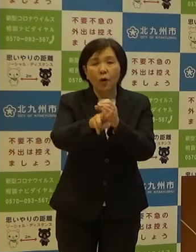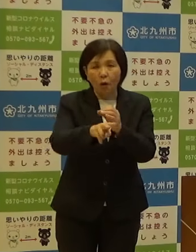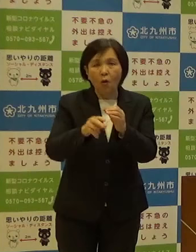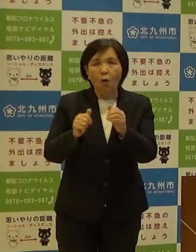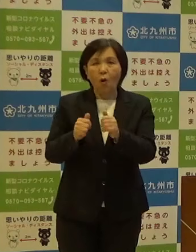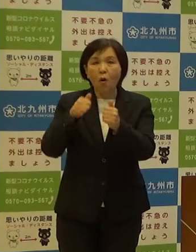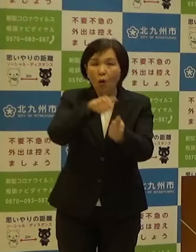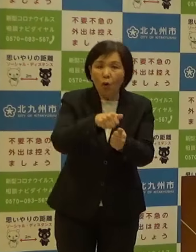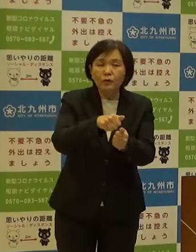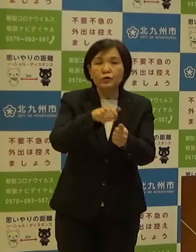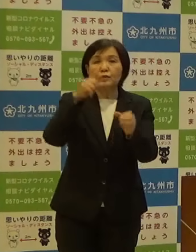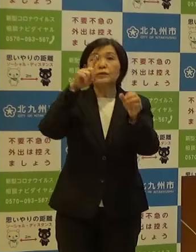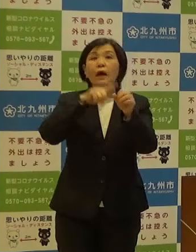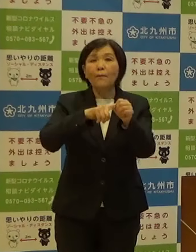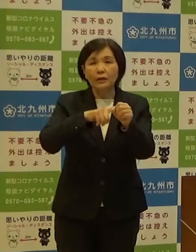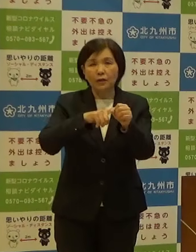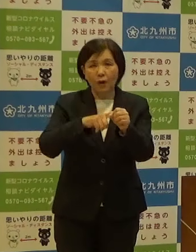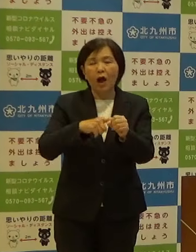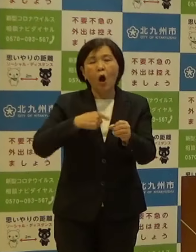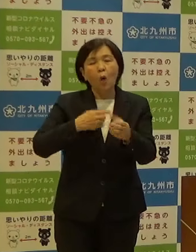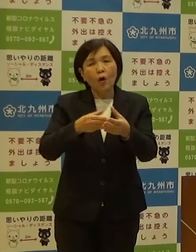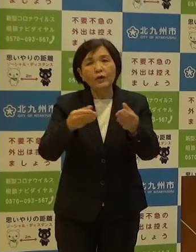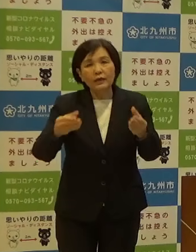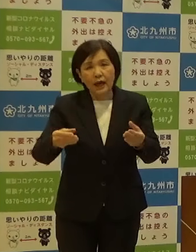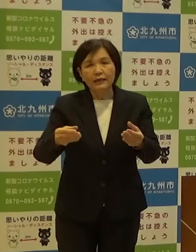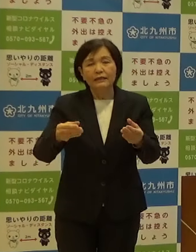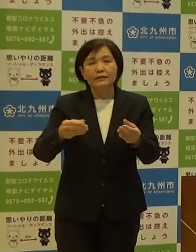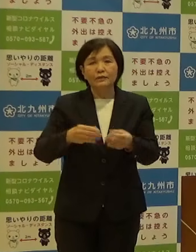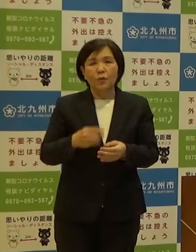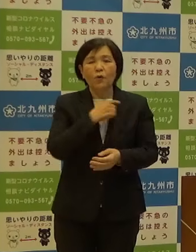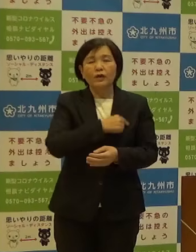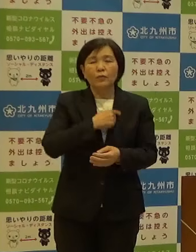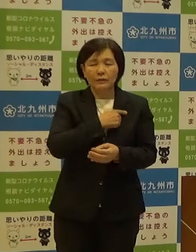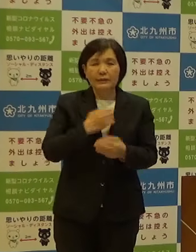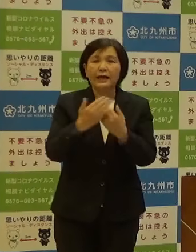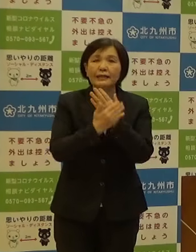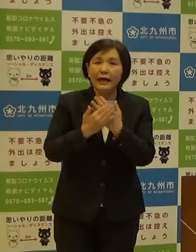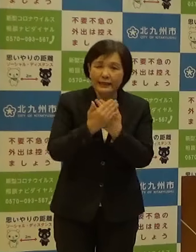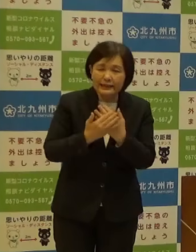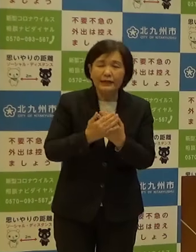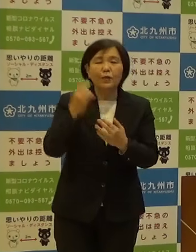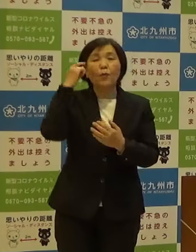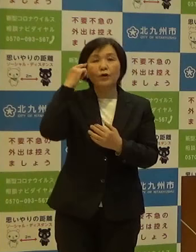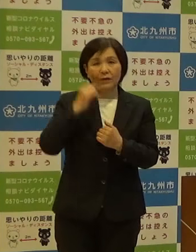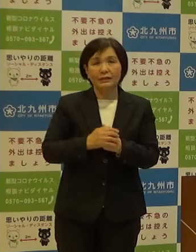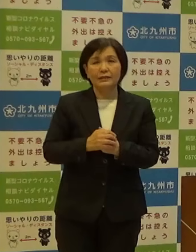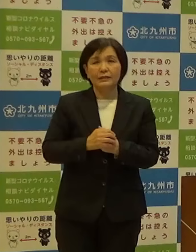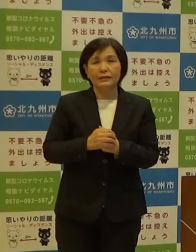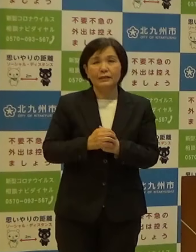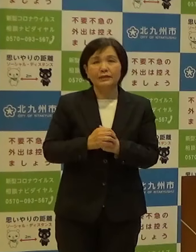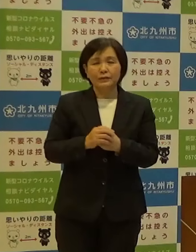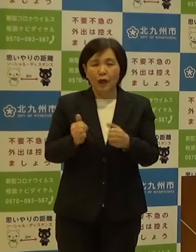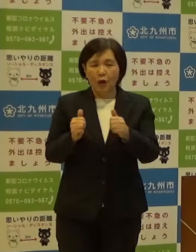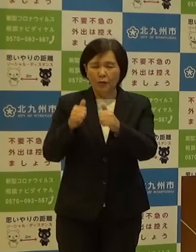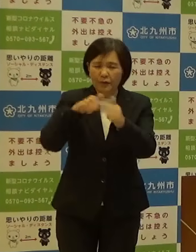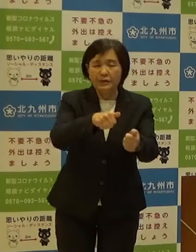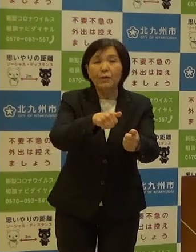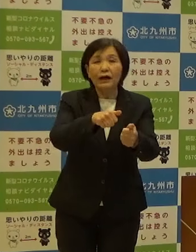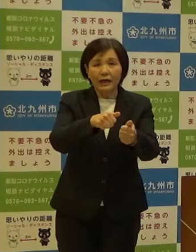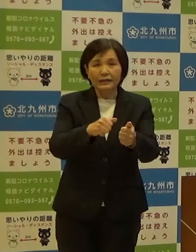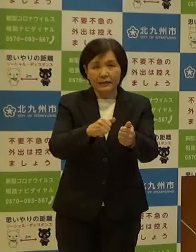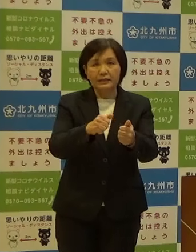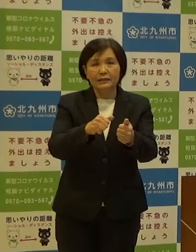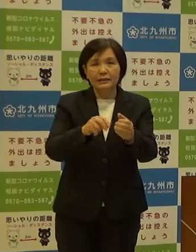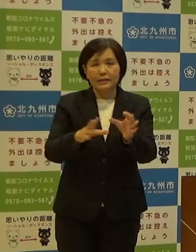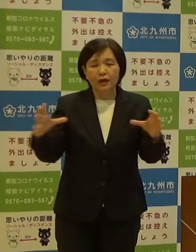け合いの精神が大事であります。そうやってこの感染症を打ち負かしてですね、収束を目指して頑張っていきたいの